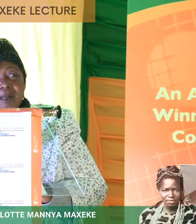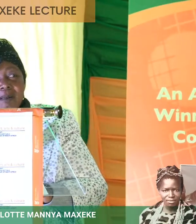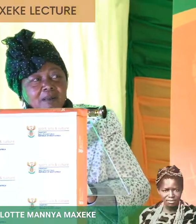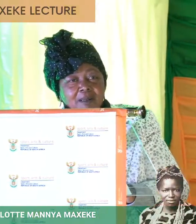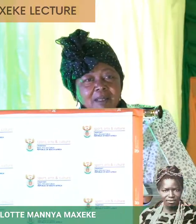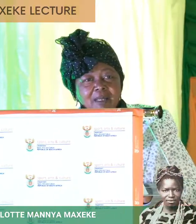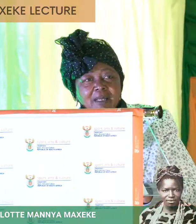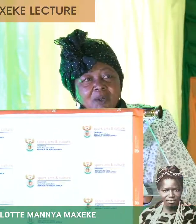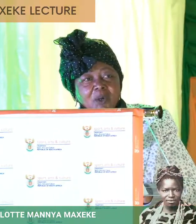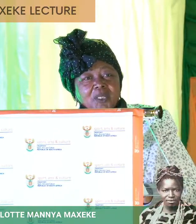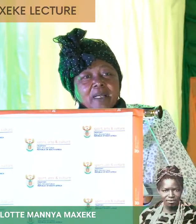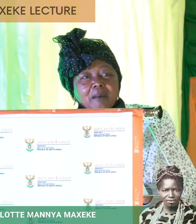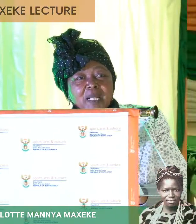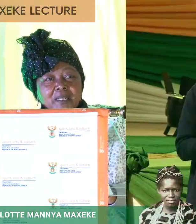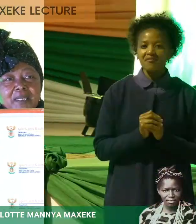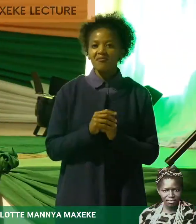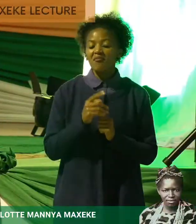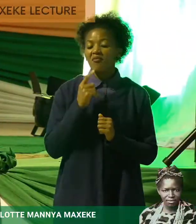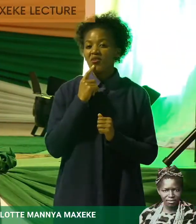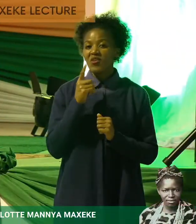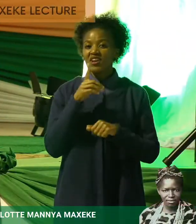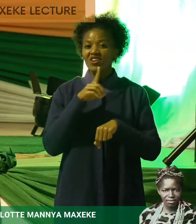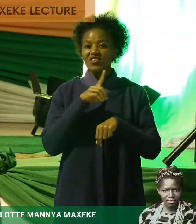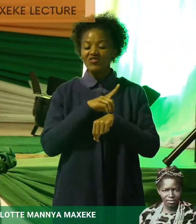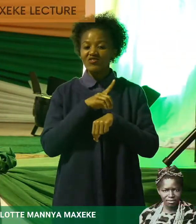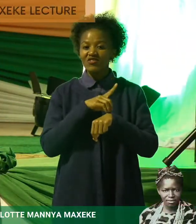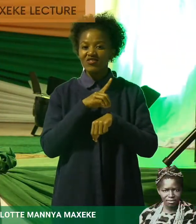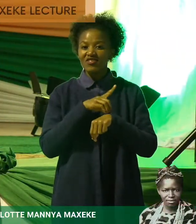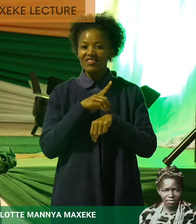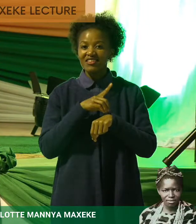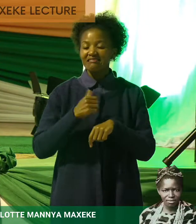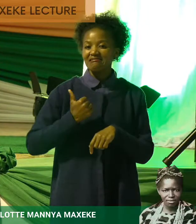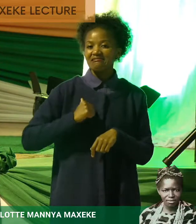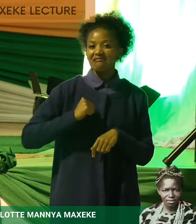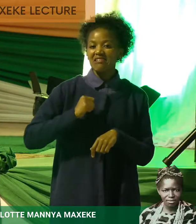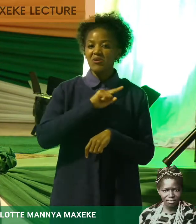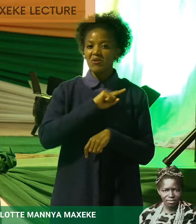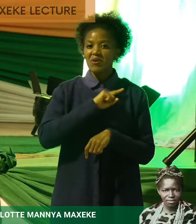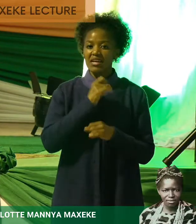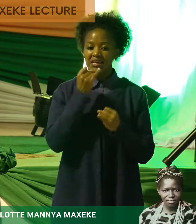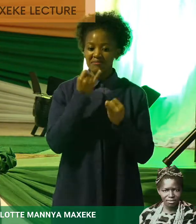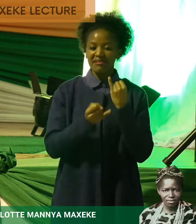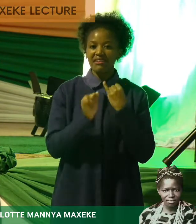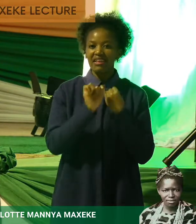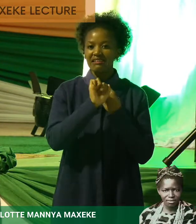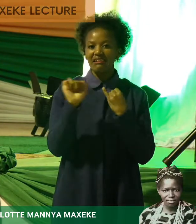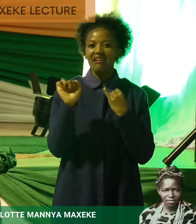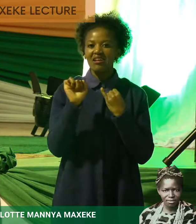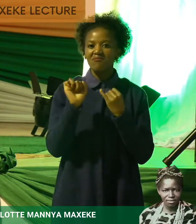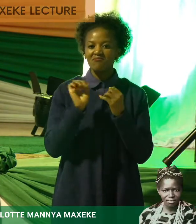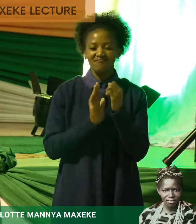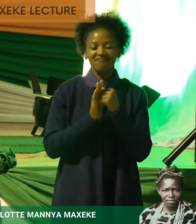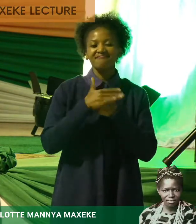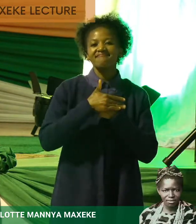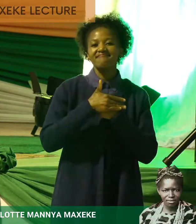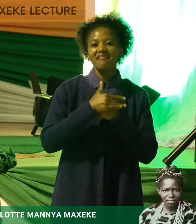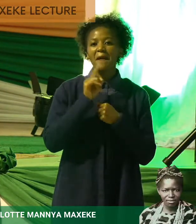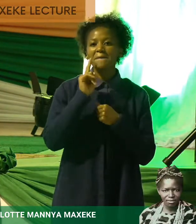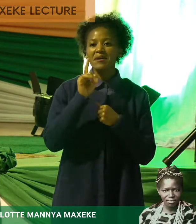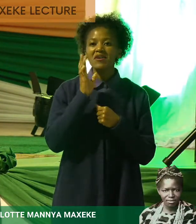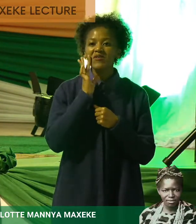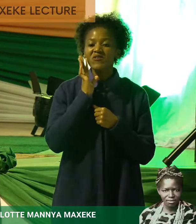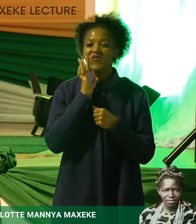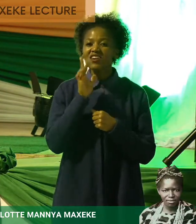Kuthiwa oogqirha banethamsanqa ukuba ezawuba ii-mistakes bayazingcwaba. Xa uyitishala